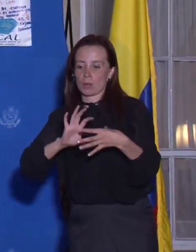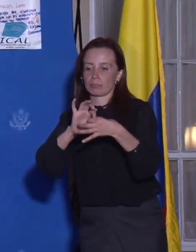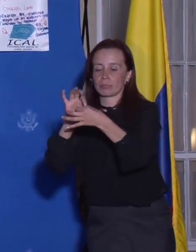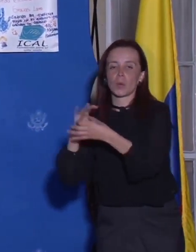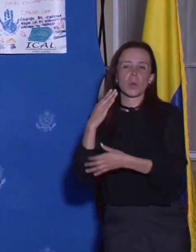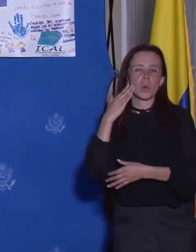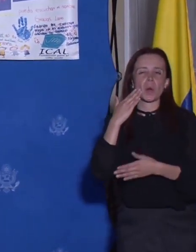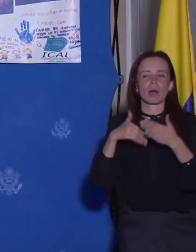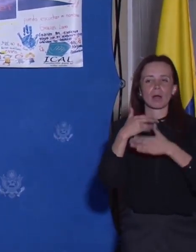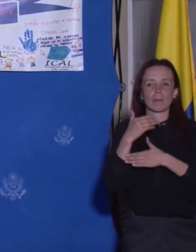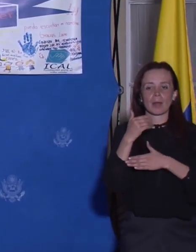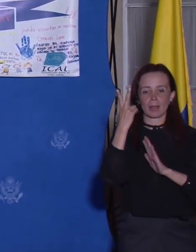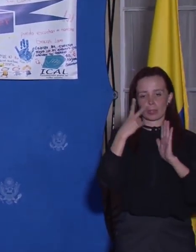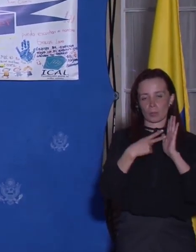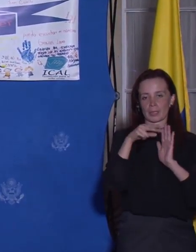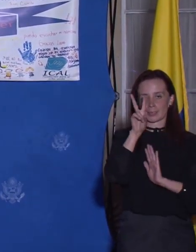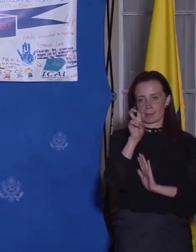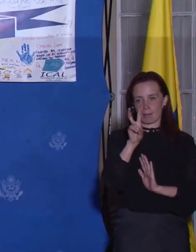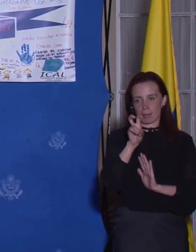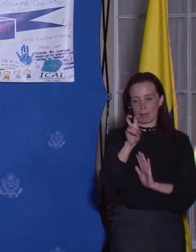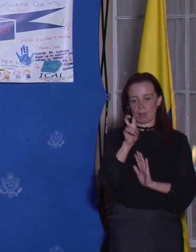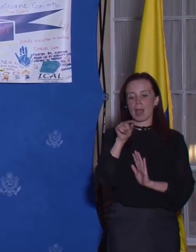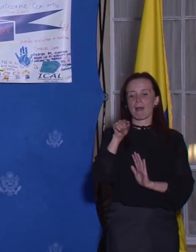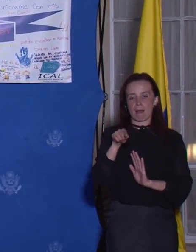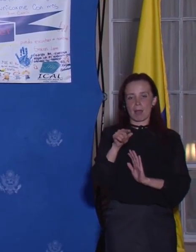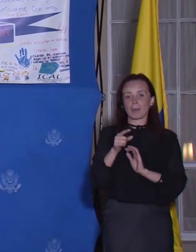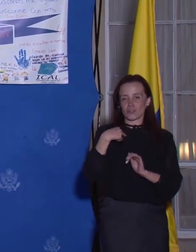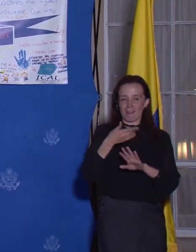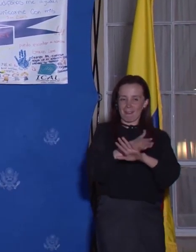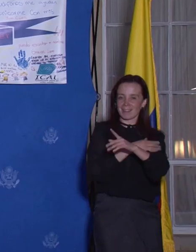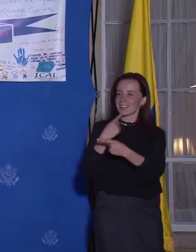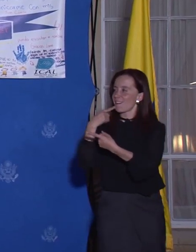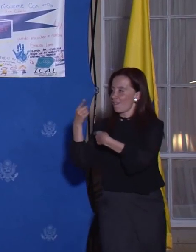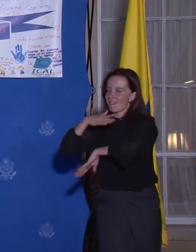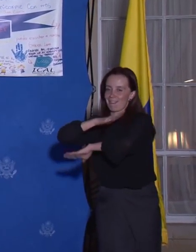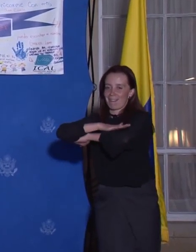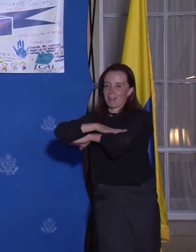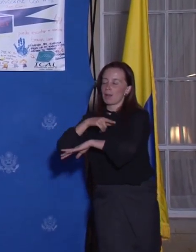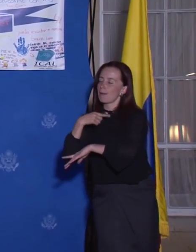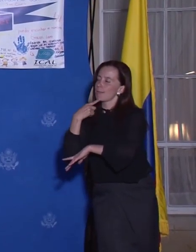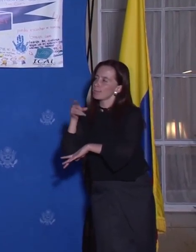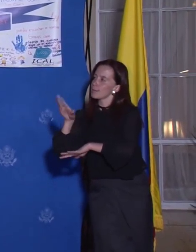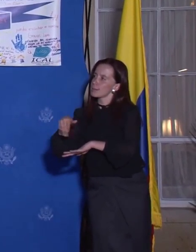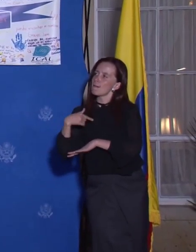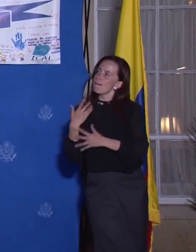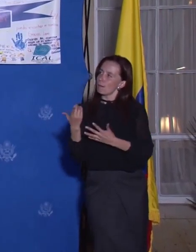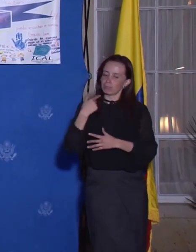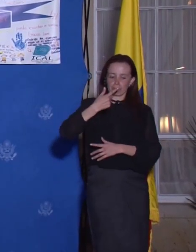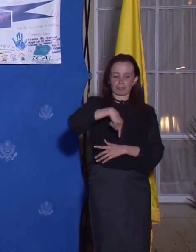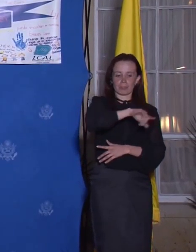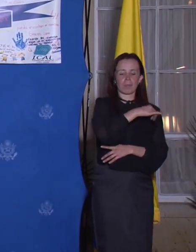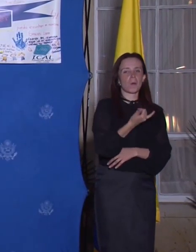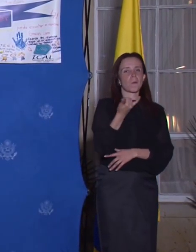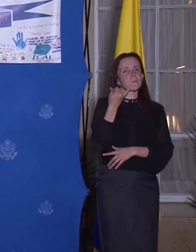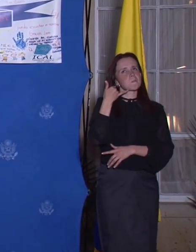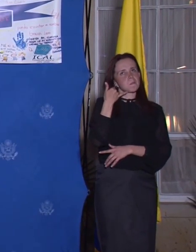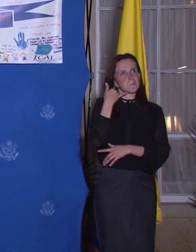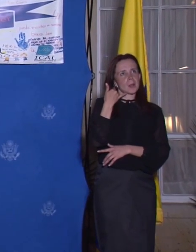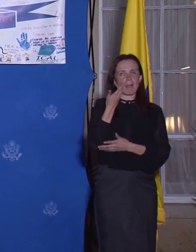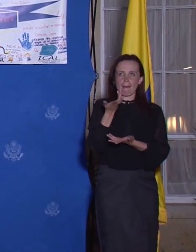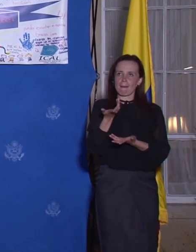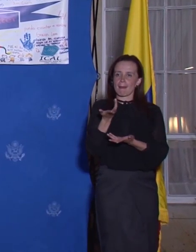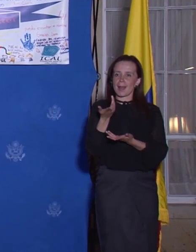empezó en el año 2007. Y le estaba diciendo yo al embajador que esto fue una llamada que